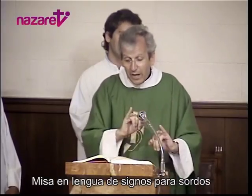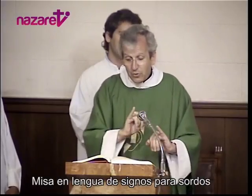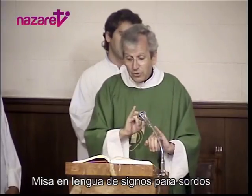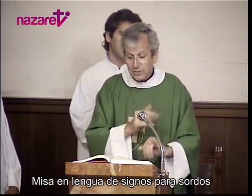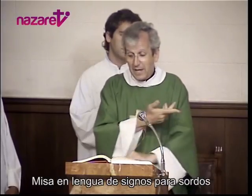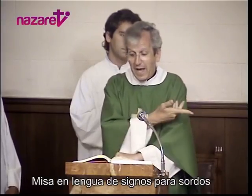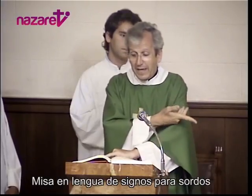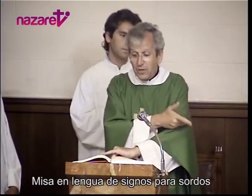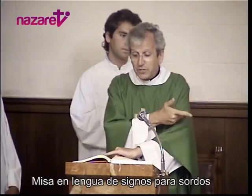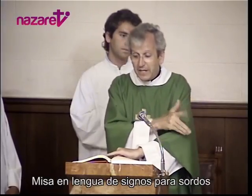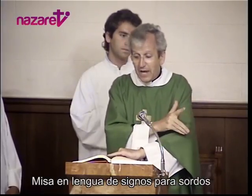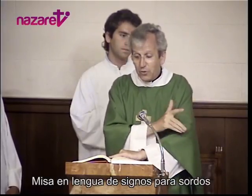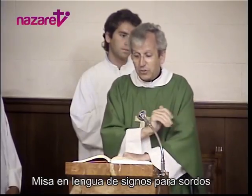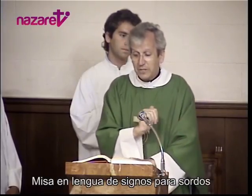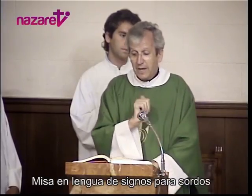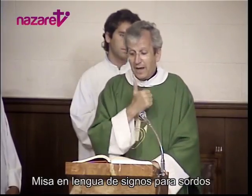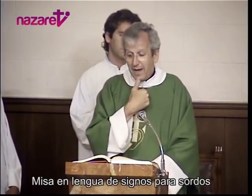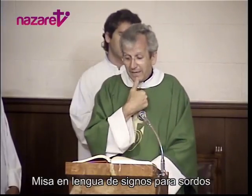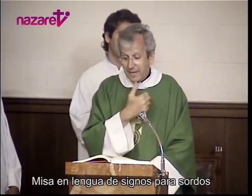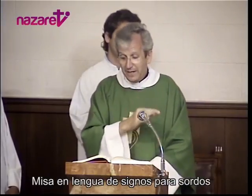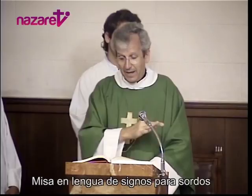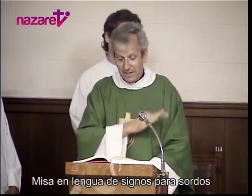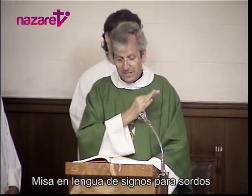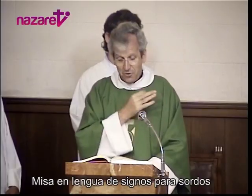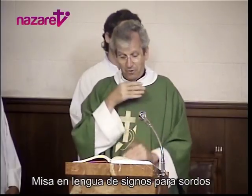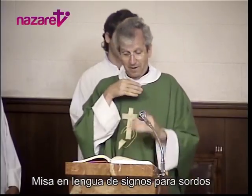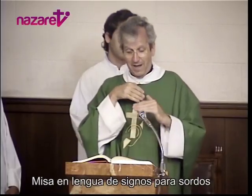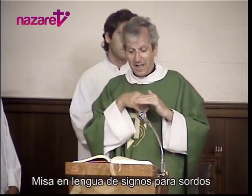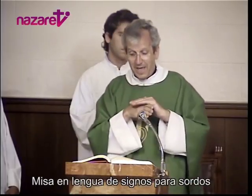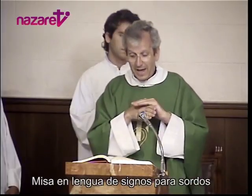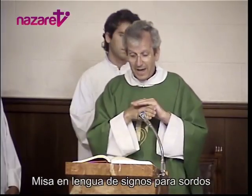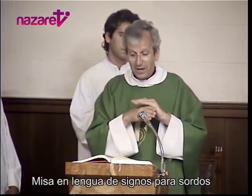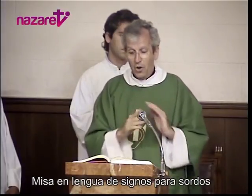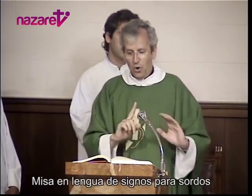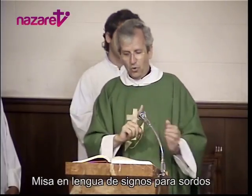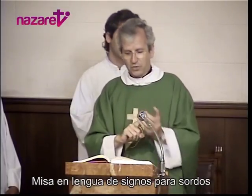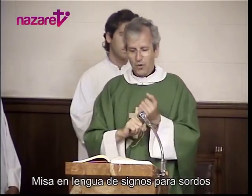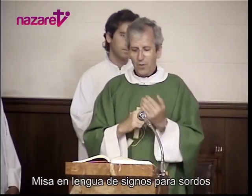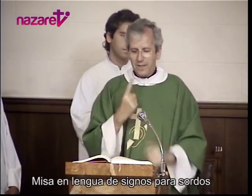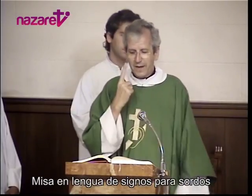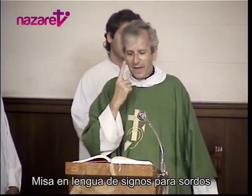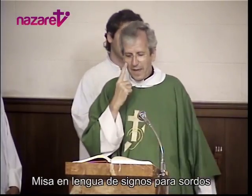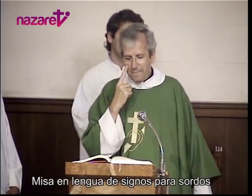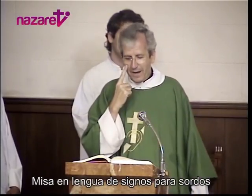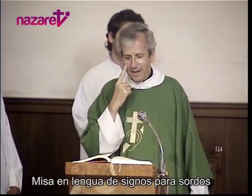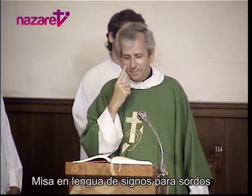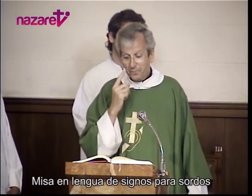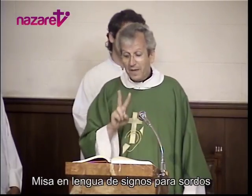Bienaventurados aquellos criados a quien el Señor, al llegar, los encuentre en vela.